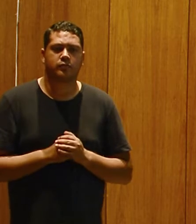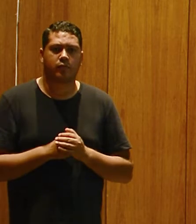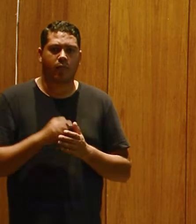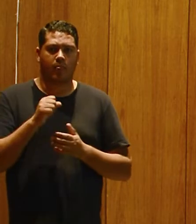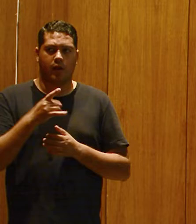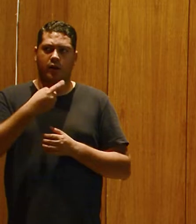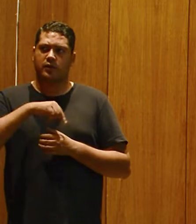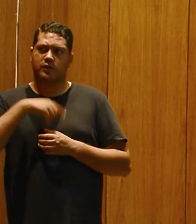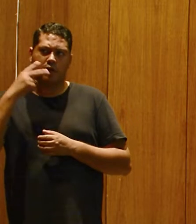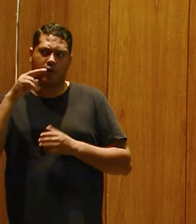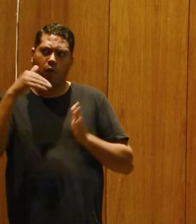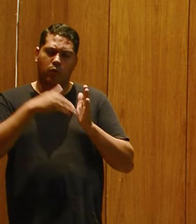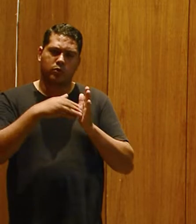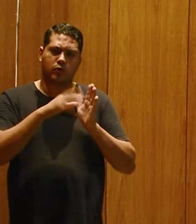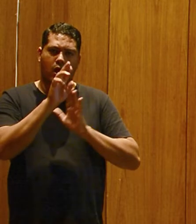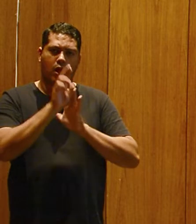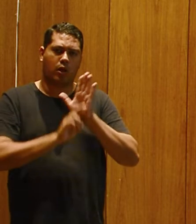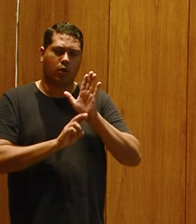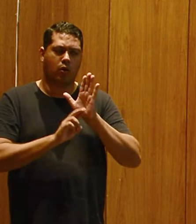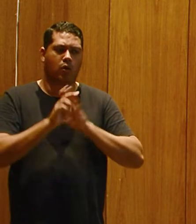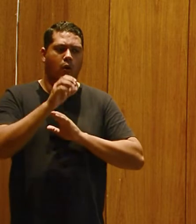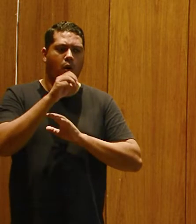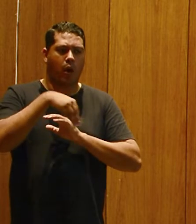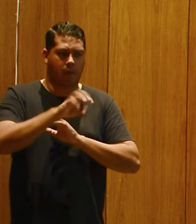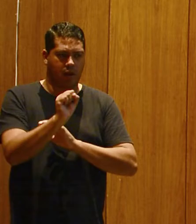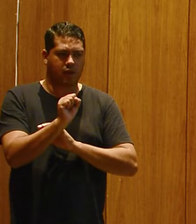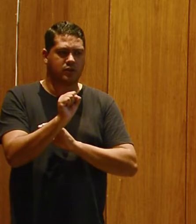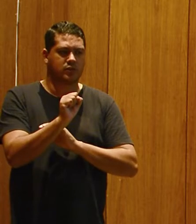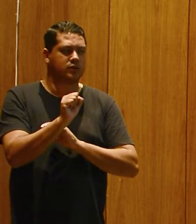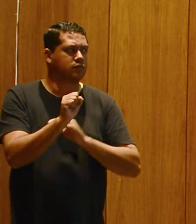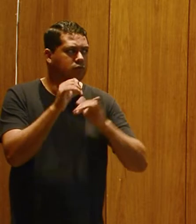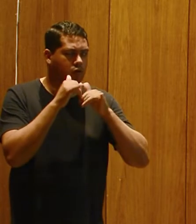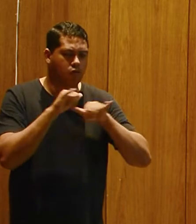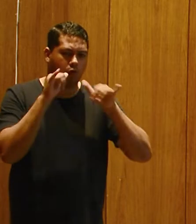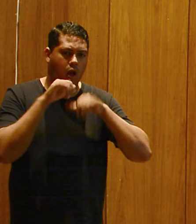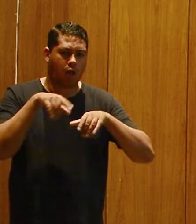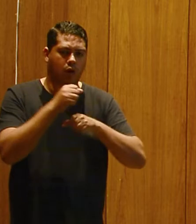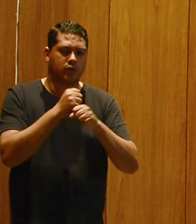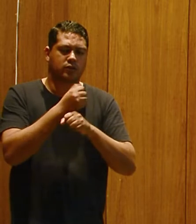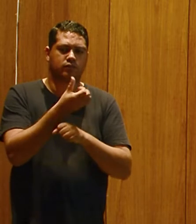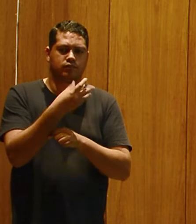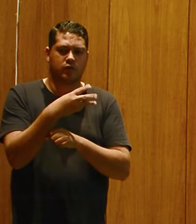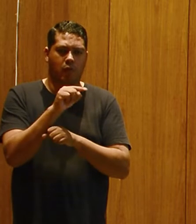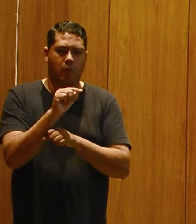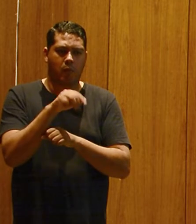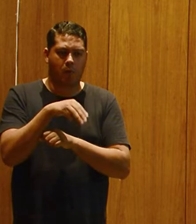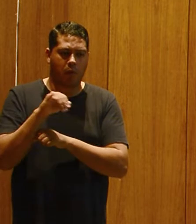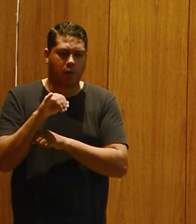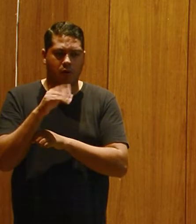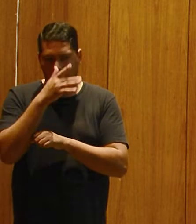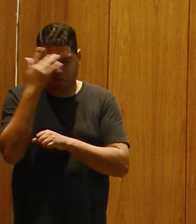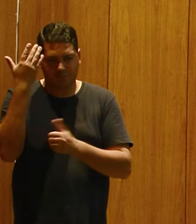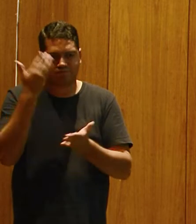o último relatório da Organização Mundial de Saúde, divulgado este ano, 63 milhões de pessoas possuem